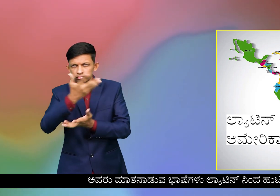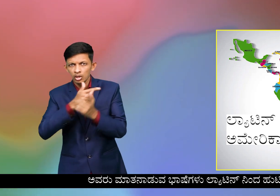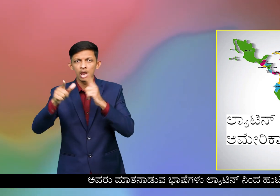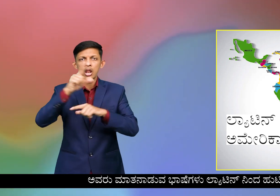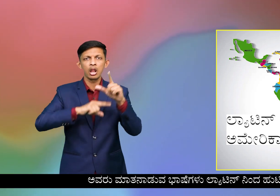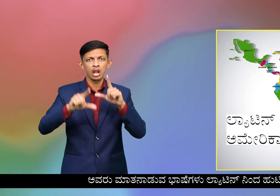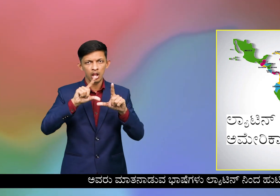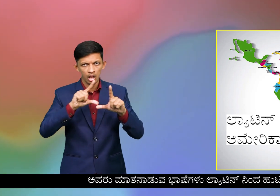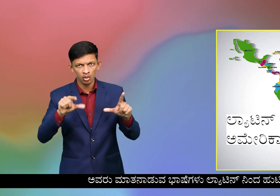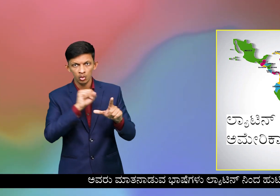ಲ್ಯಾಟಿನ್ನಿಂದ ಹುಟ್ಟಿಕೊಂಡಿವೆ.